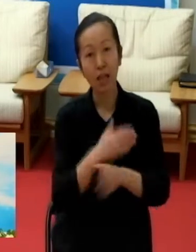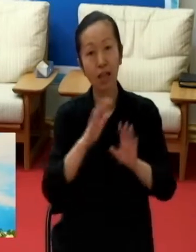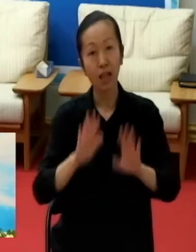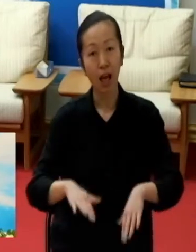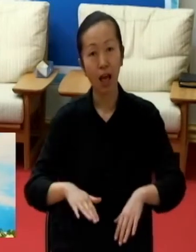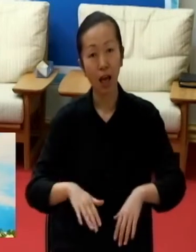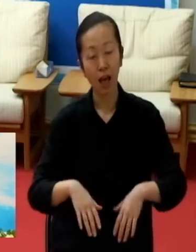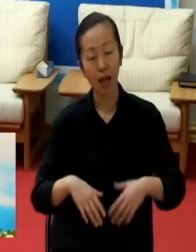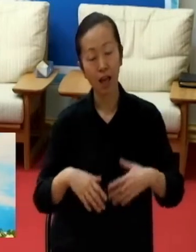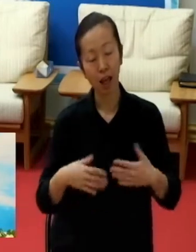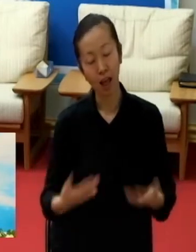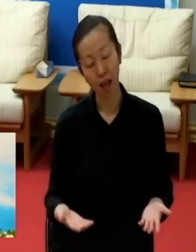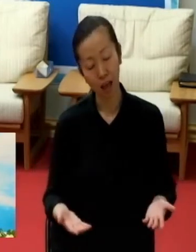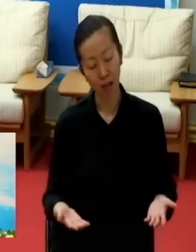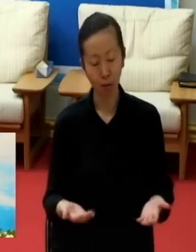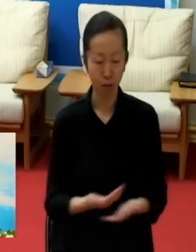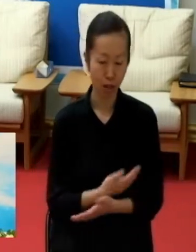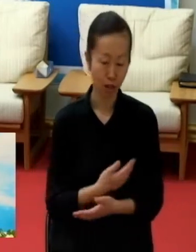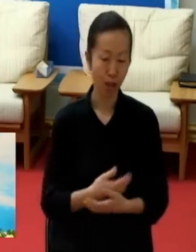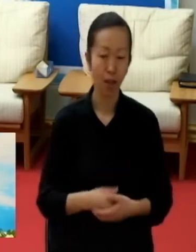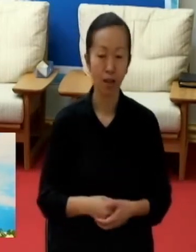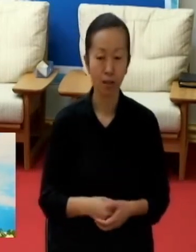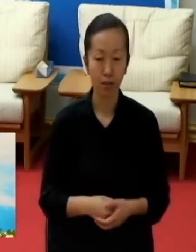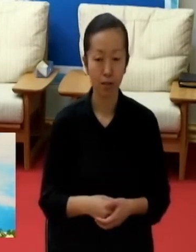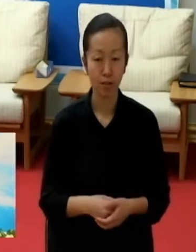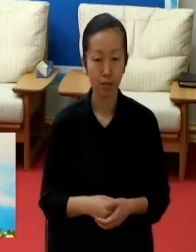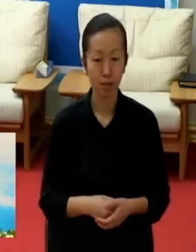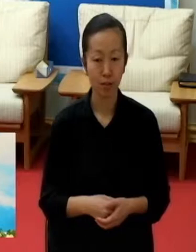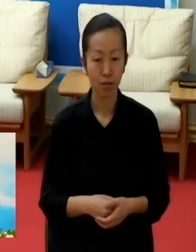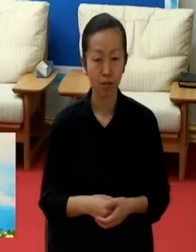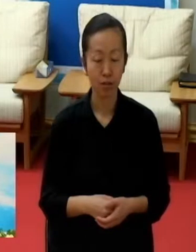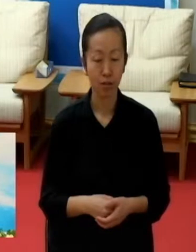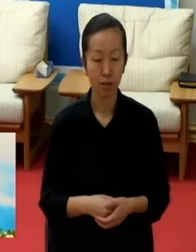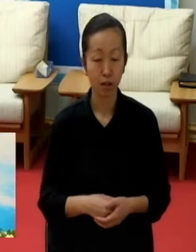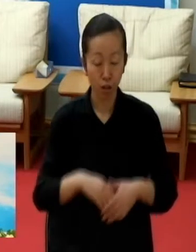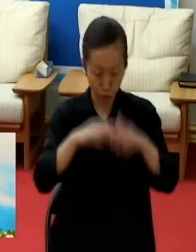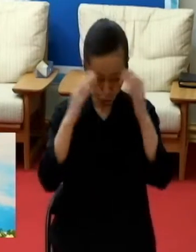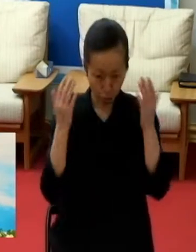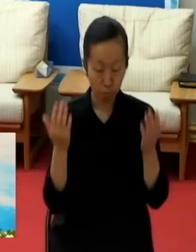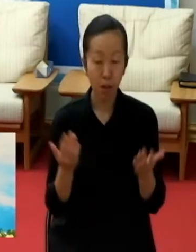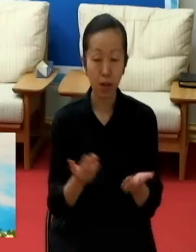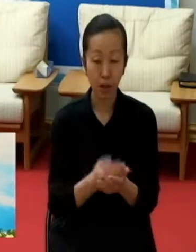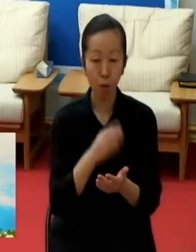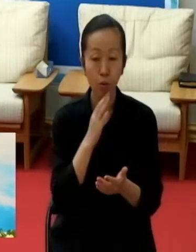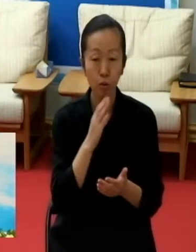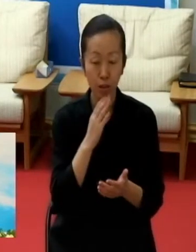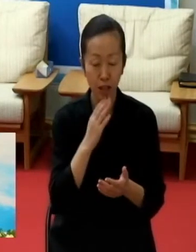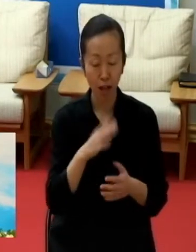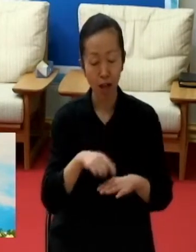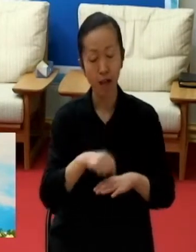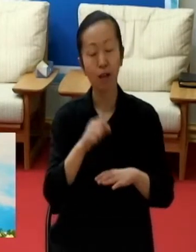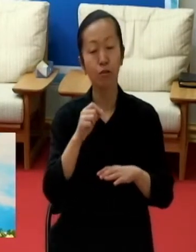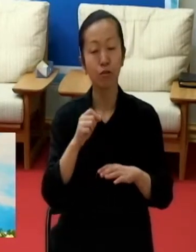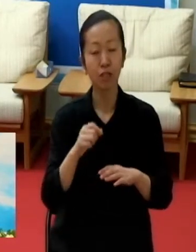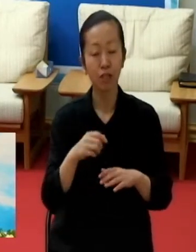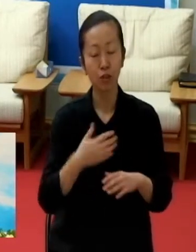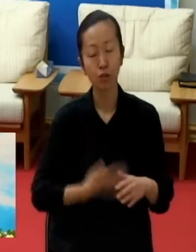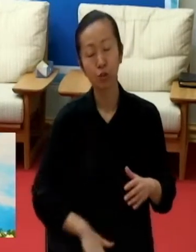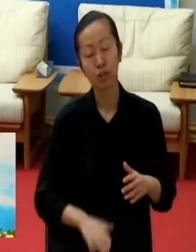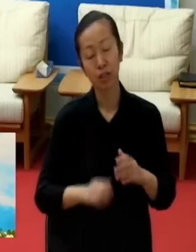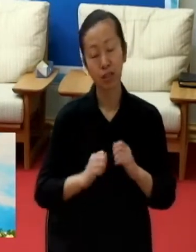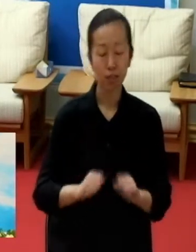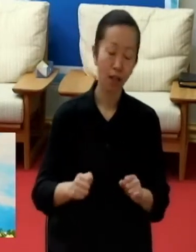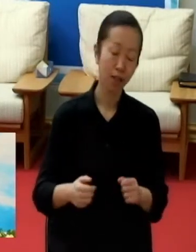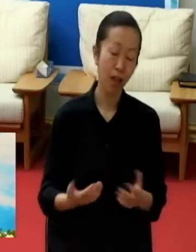것이 편안한 욕구가 완성되면은 그 다음에는 타락 욕구로 발전합니다. すべてが本当にもう楽に暮らすようになるとそ